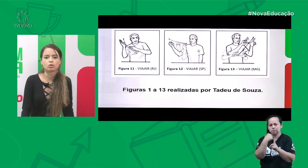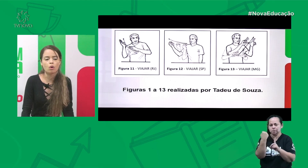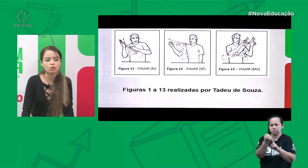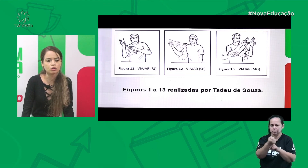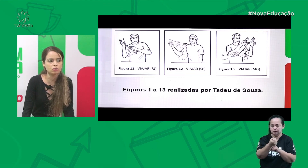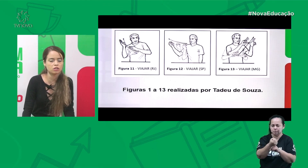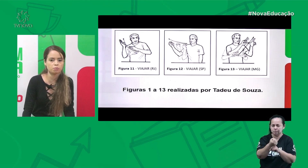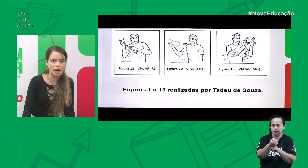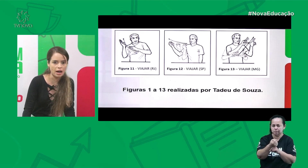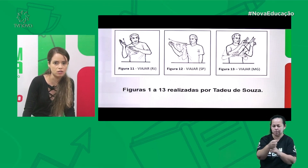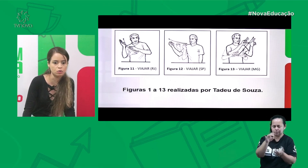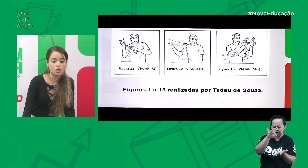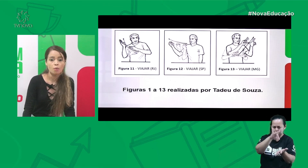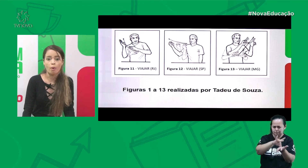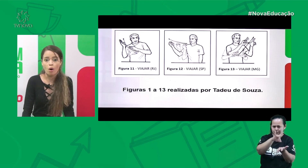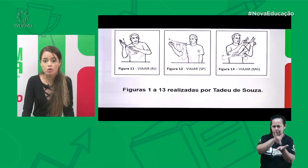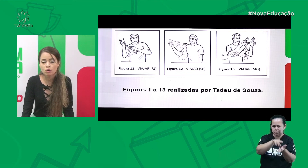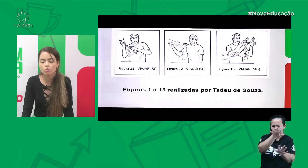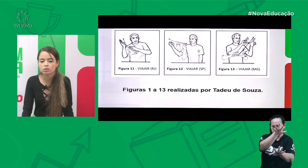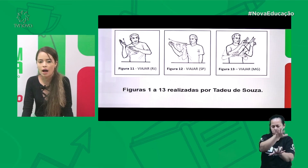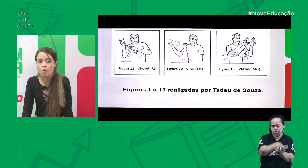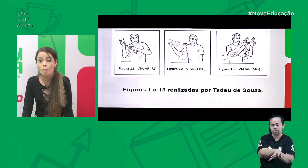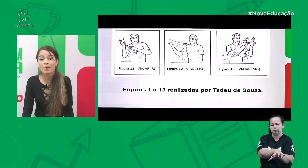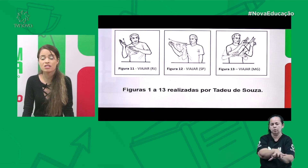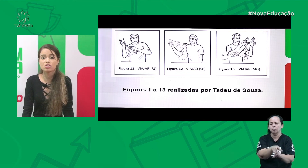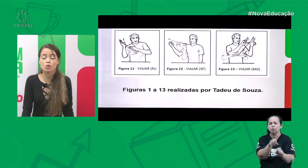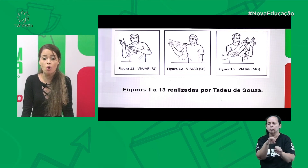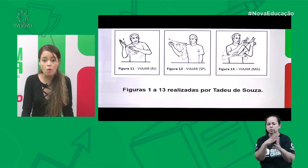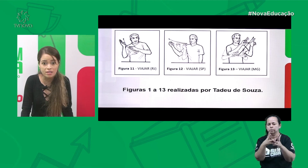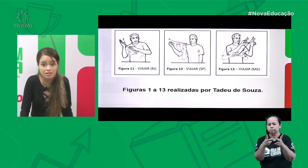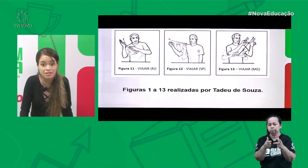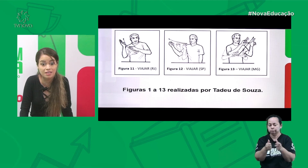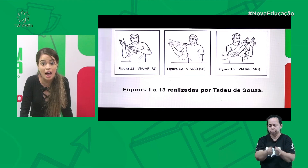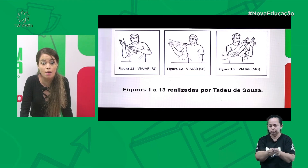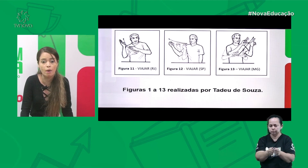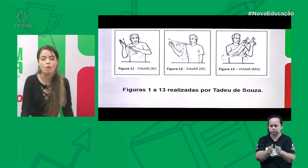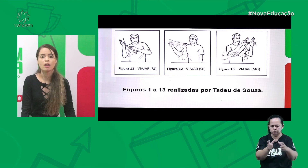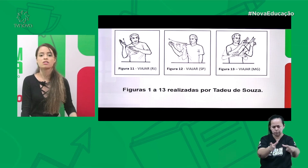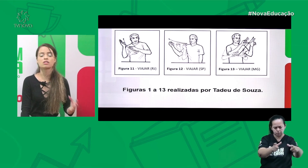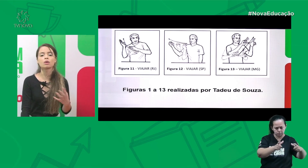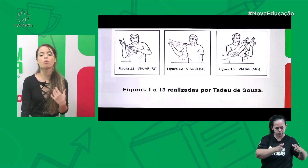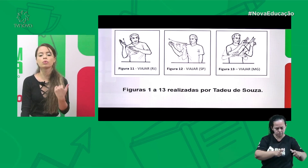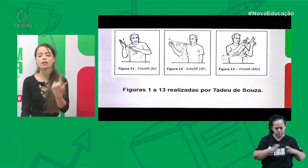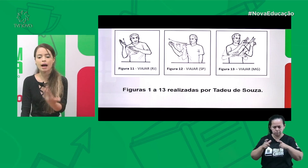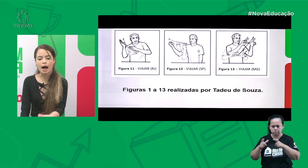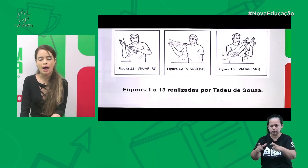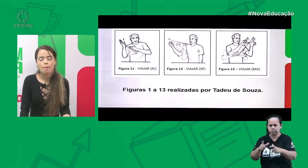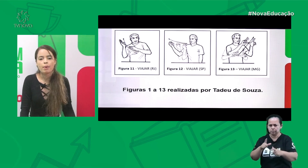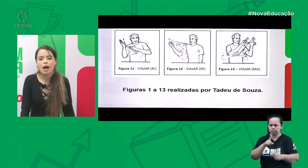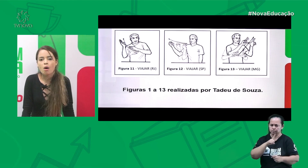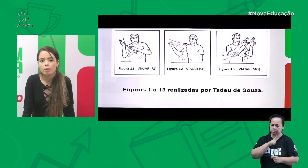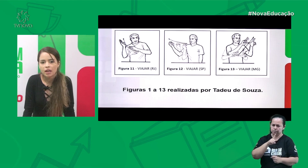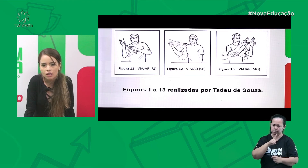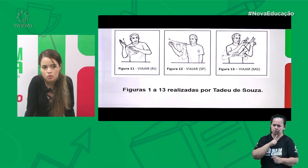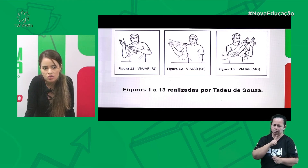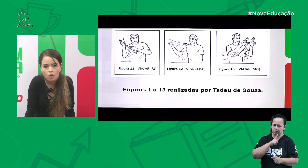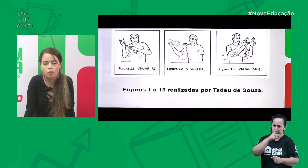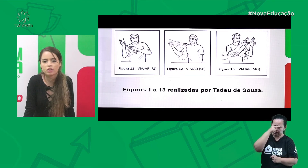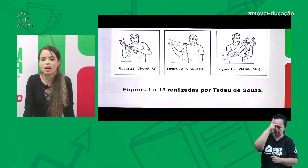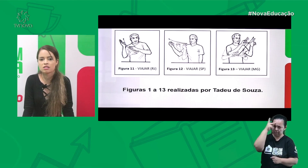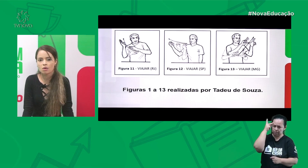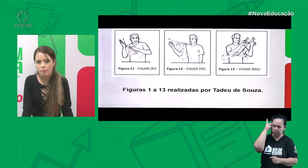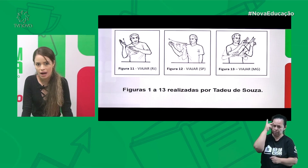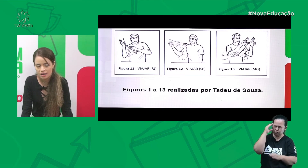onde todos os espaços possam contar com pessoas que saibam se comunicar, pelo menos